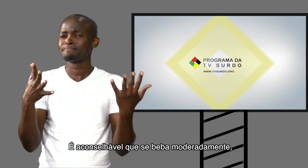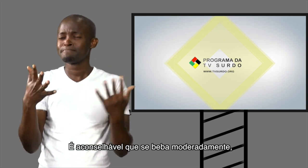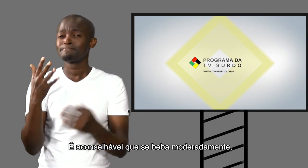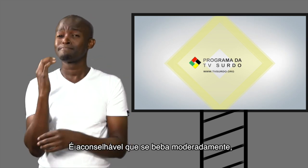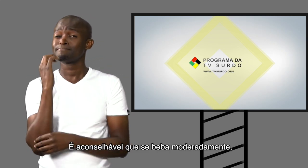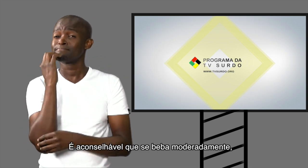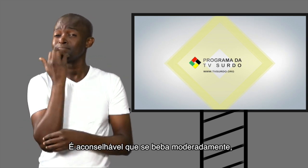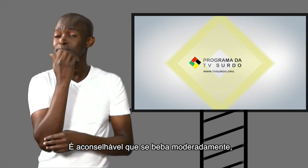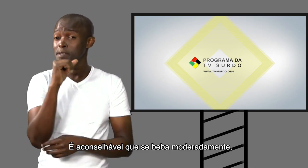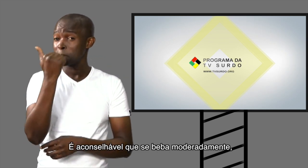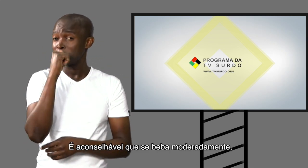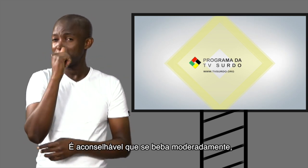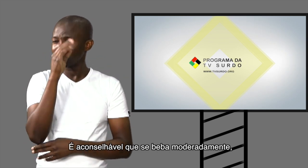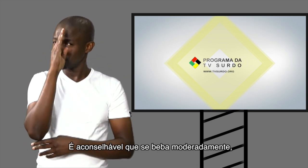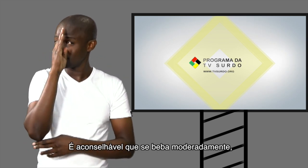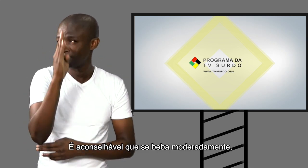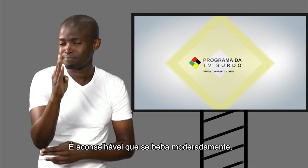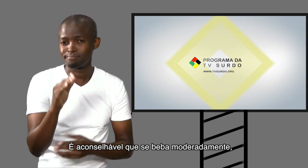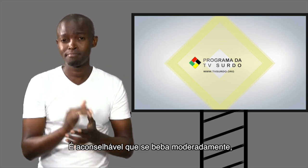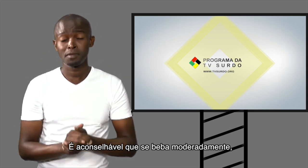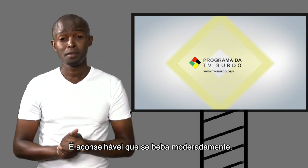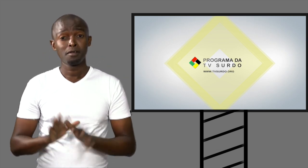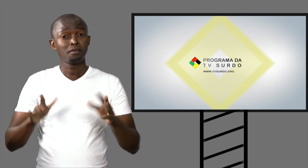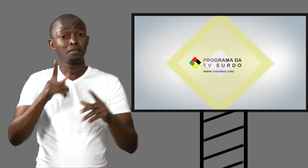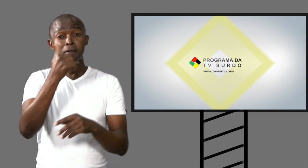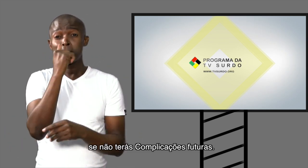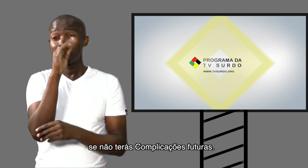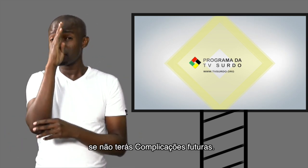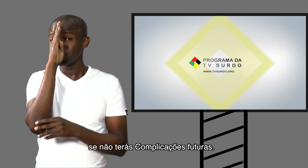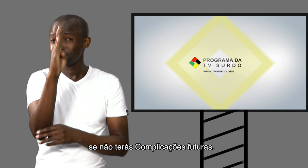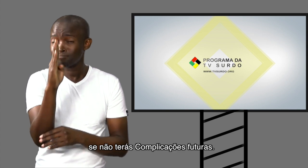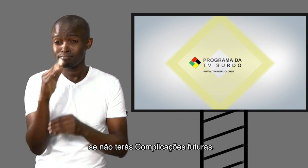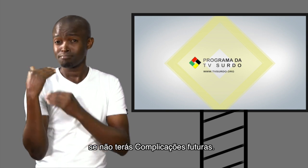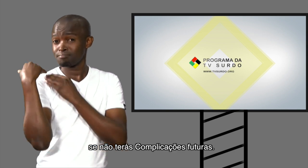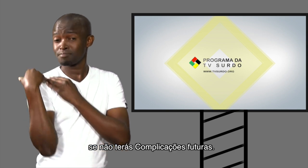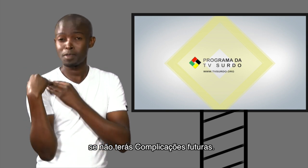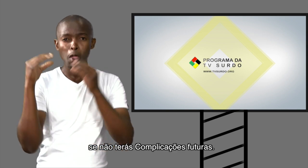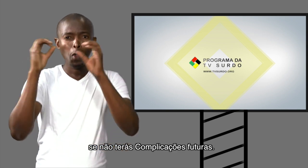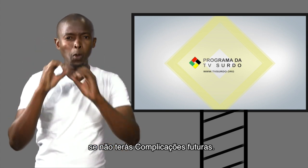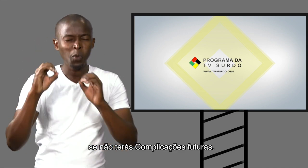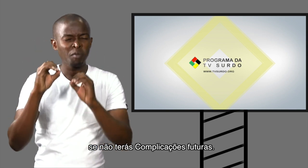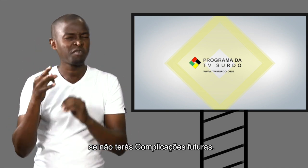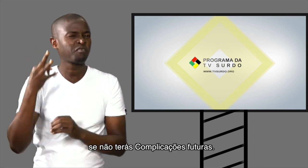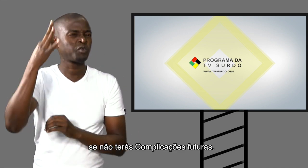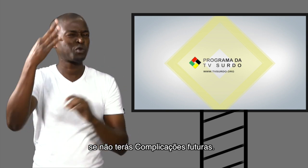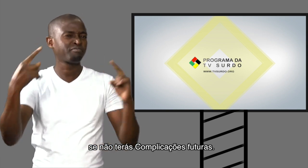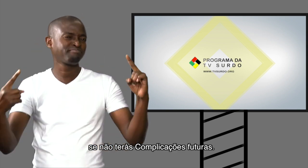É aconselhável que se beba moderadamente, senão se terá complicações futuras.